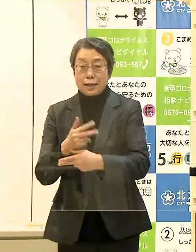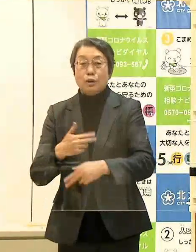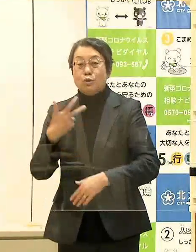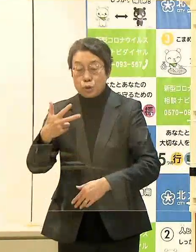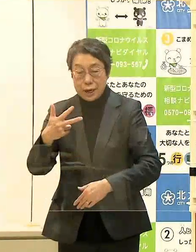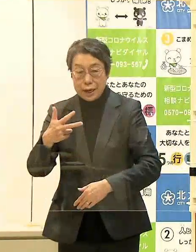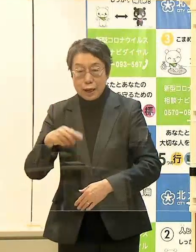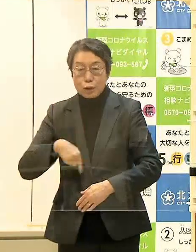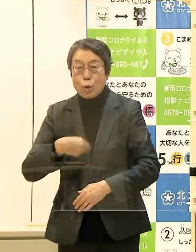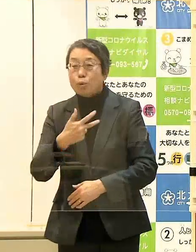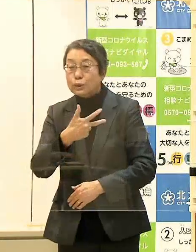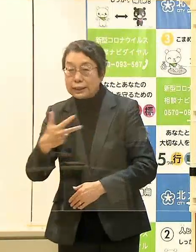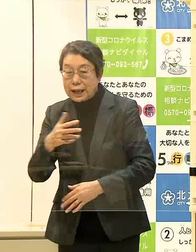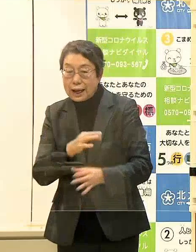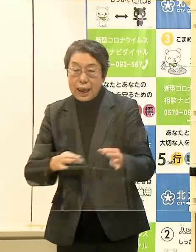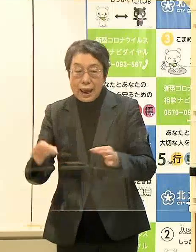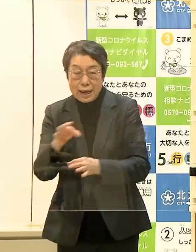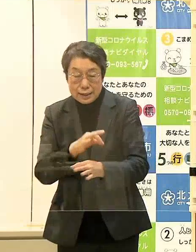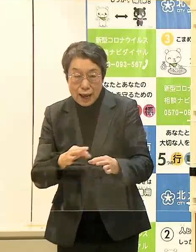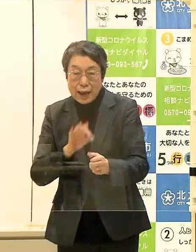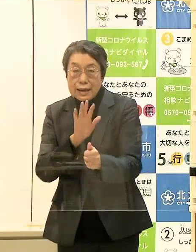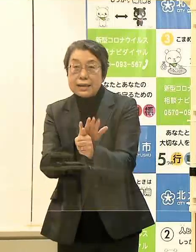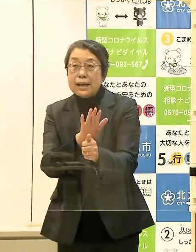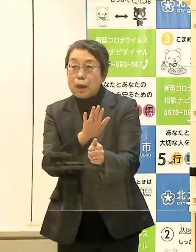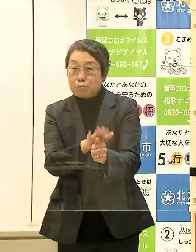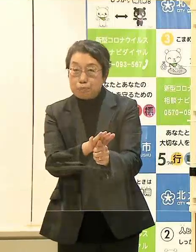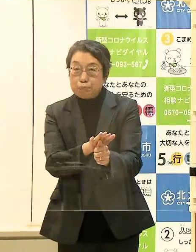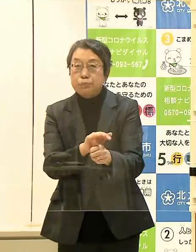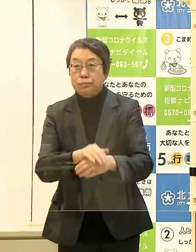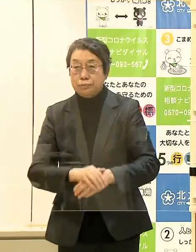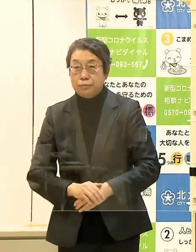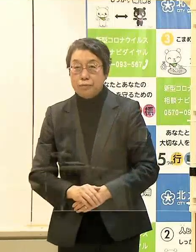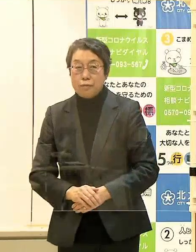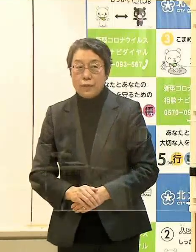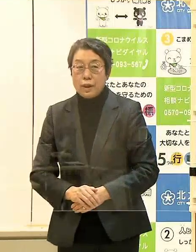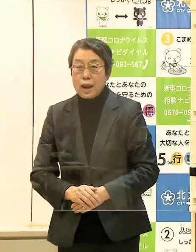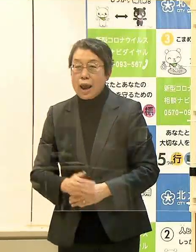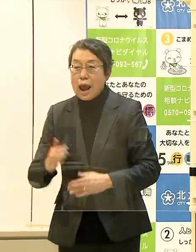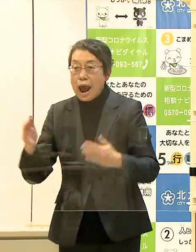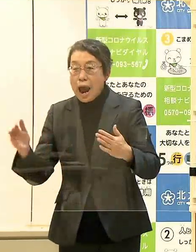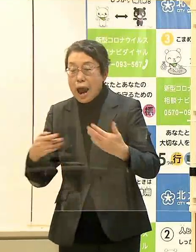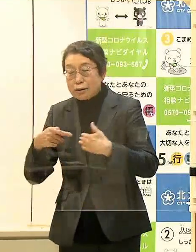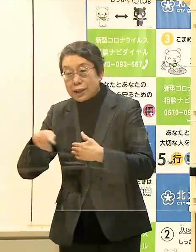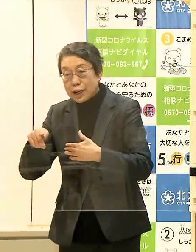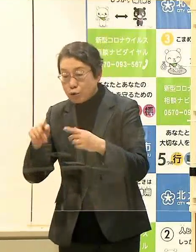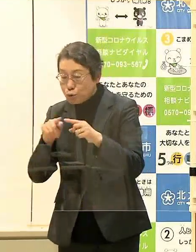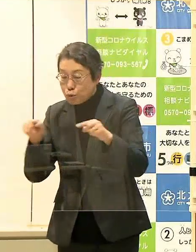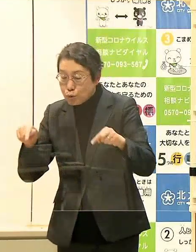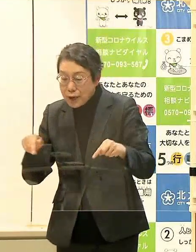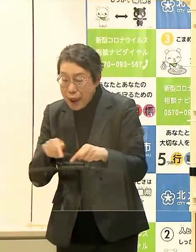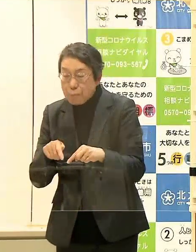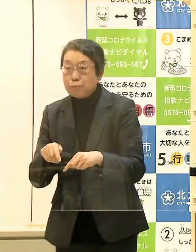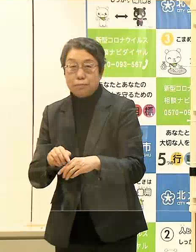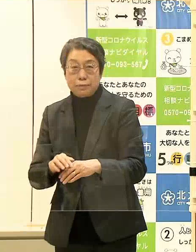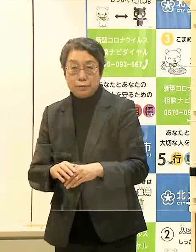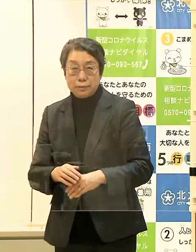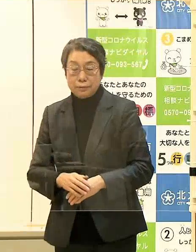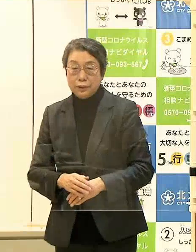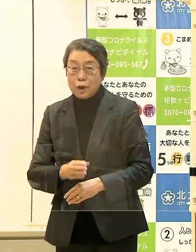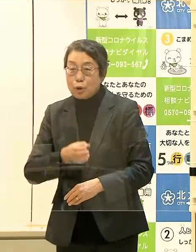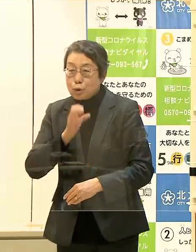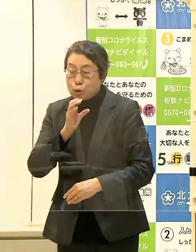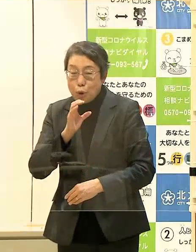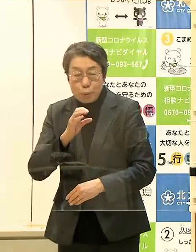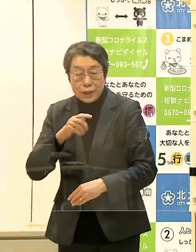経済支援研究対策と致しまして春に具現飲食店向けにクラウドファンディングを